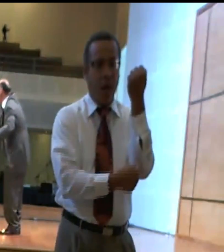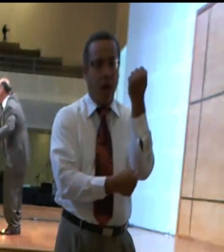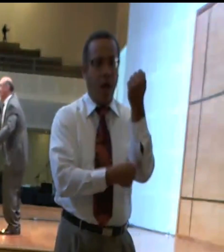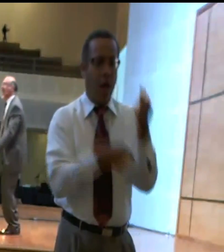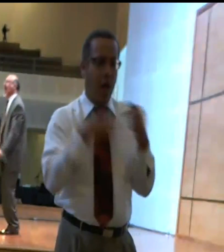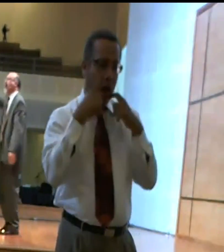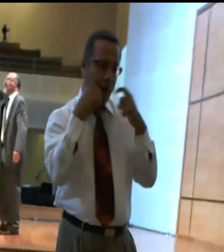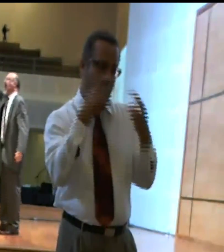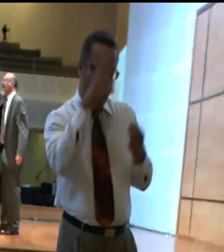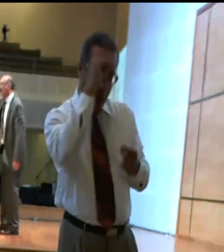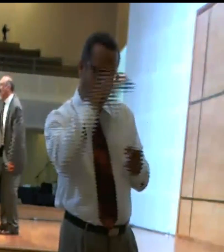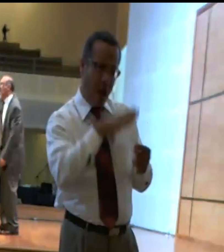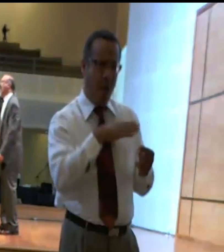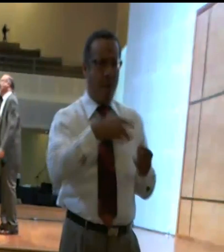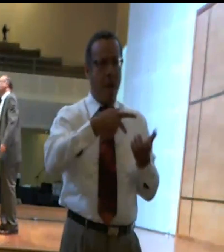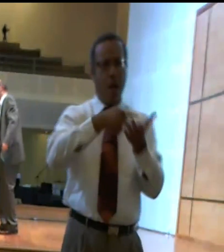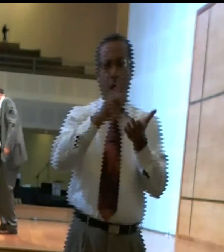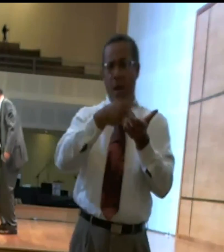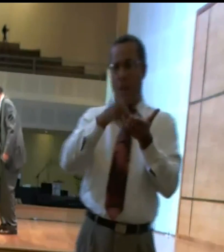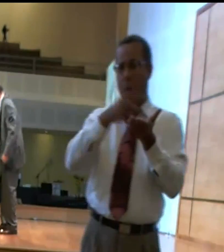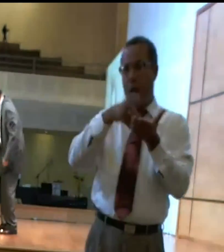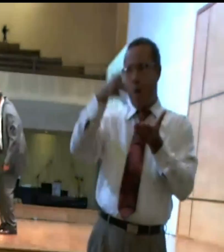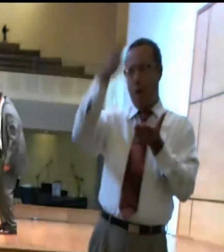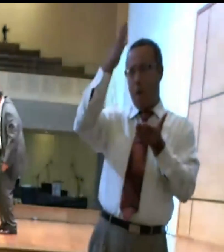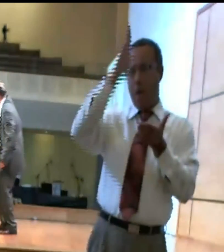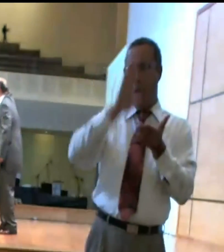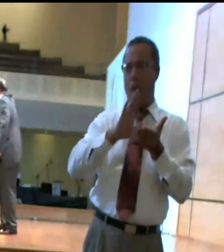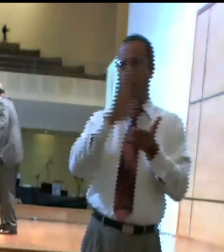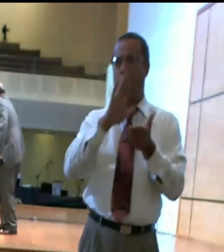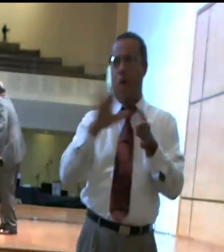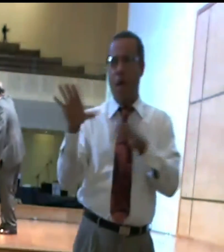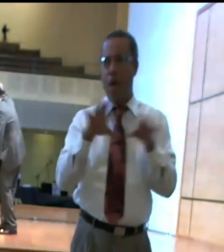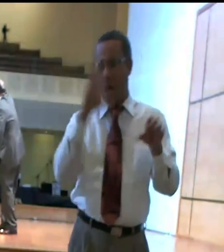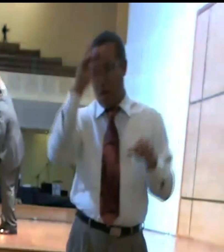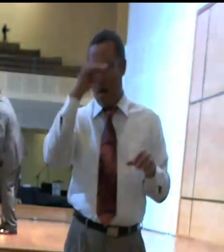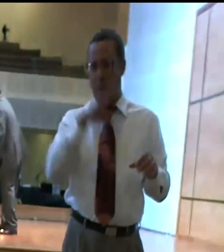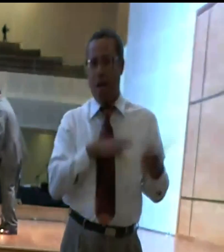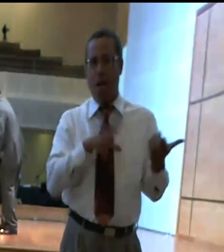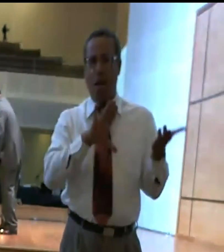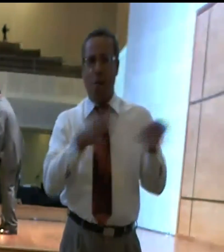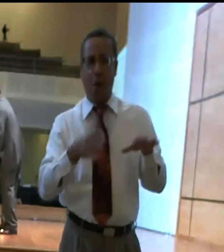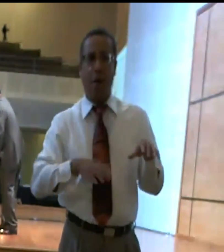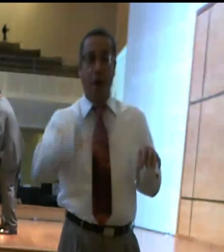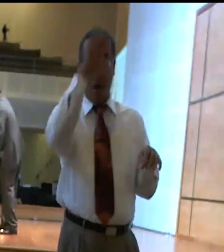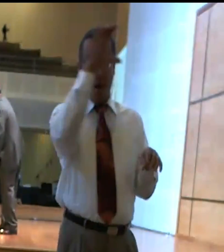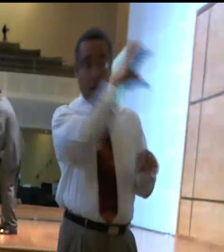hombre la pagara el Dios infinito hecho hombre muriendo en la cruz.